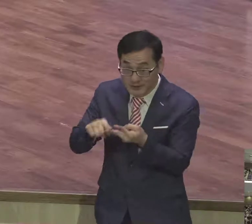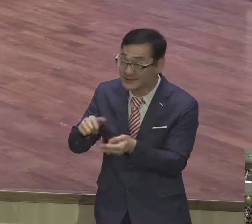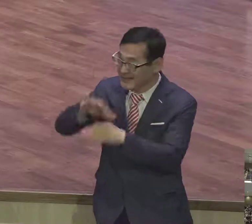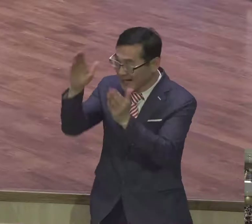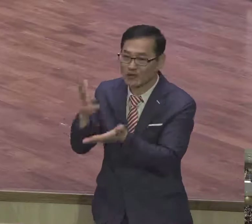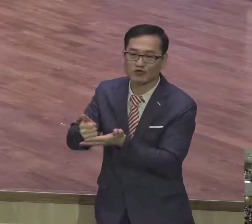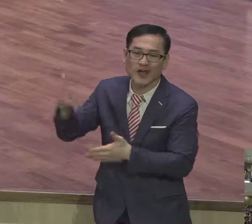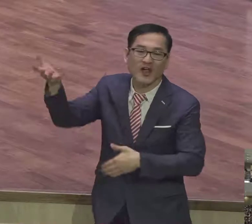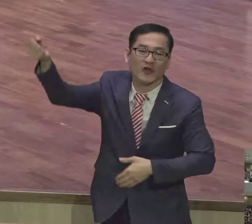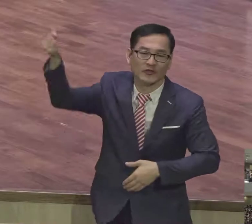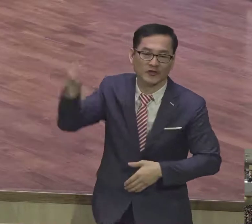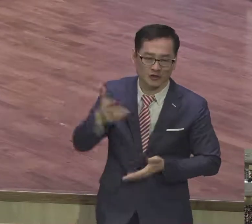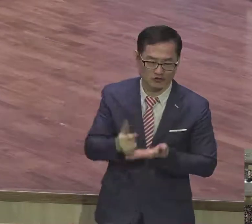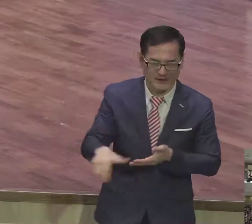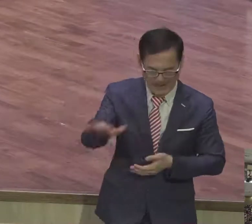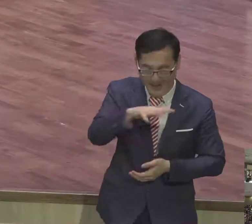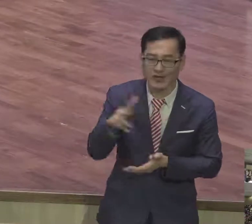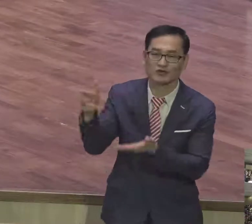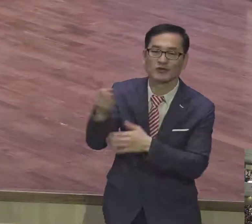것이로다